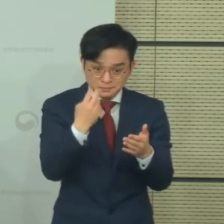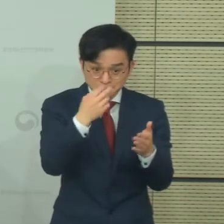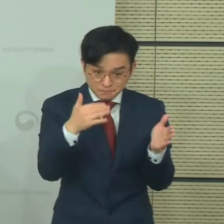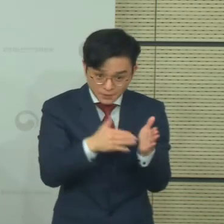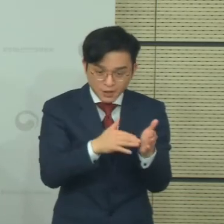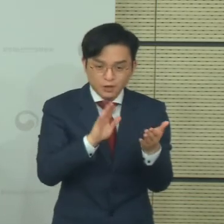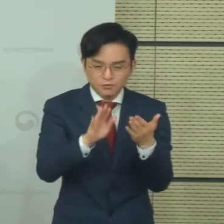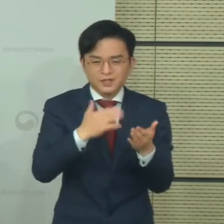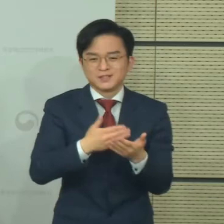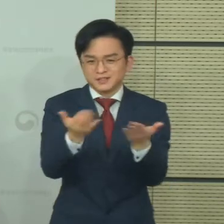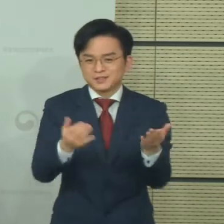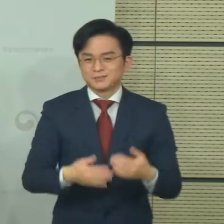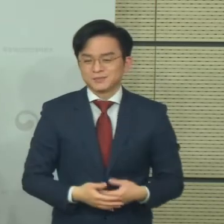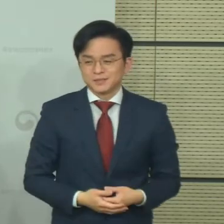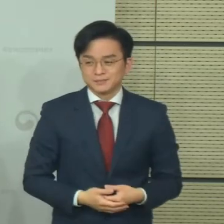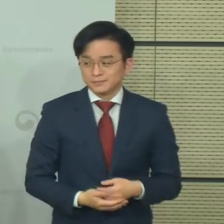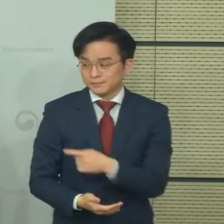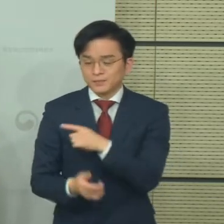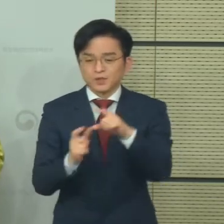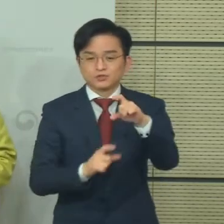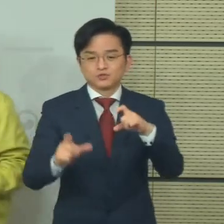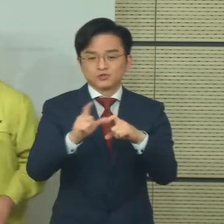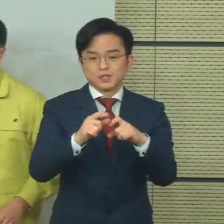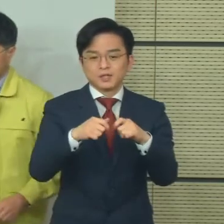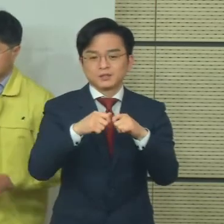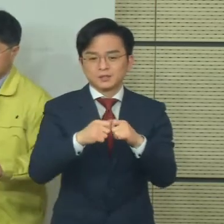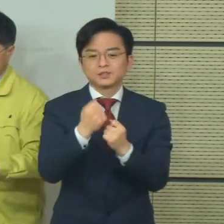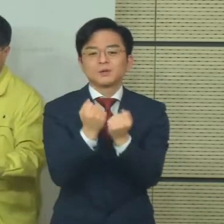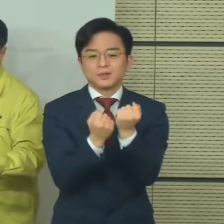좀 추가 말씀드리겠습니다.